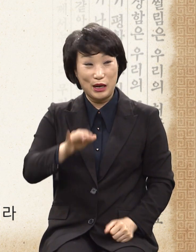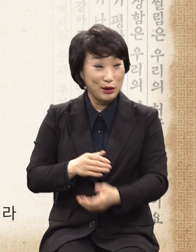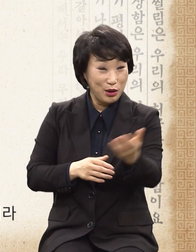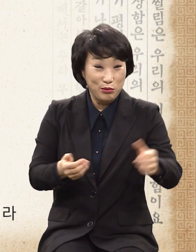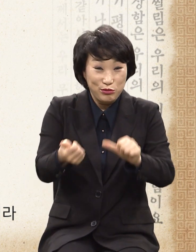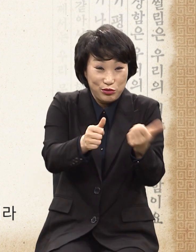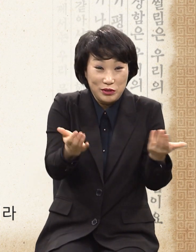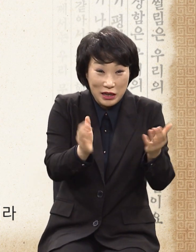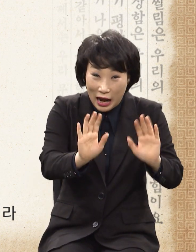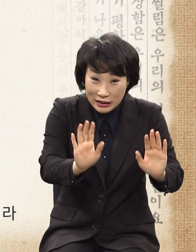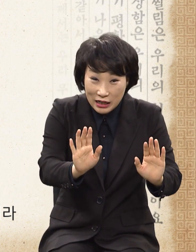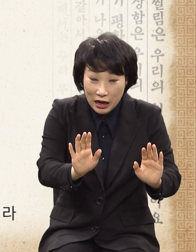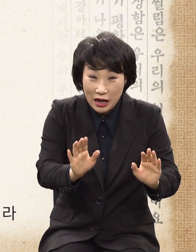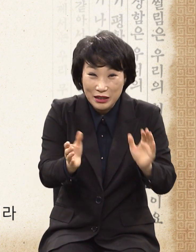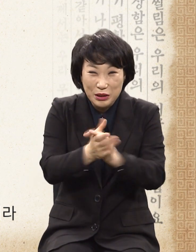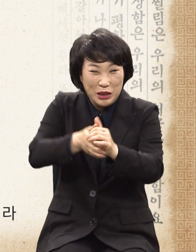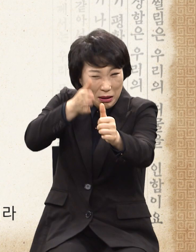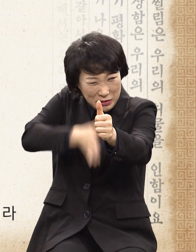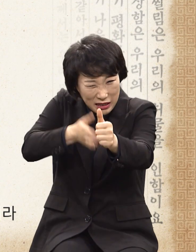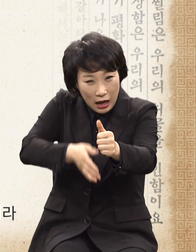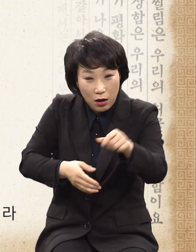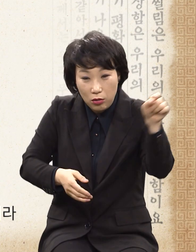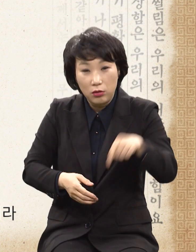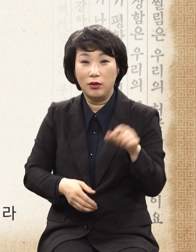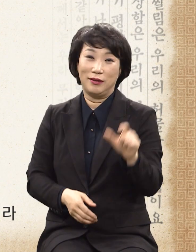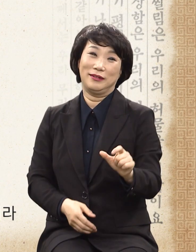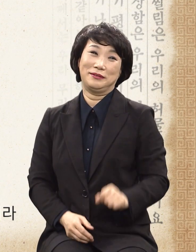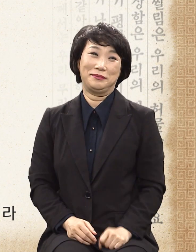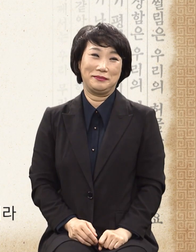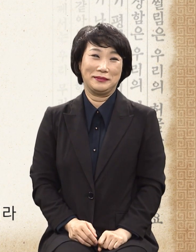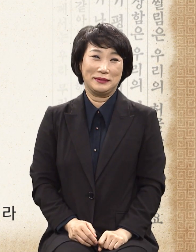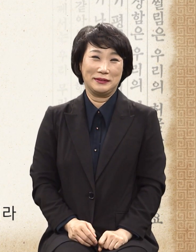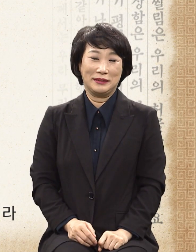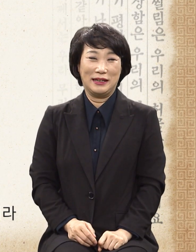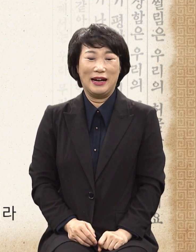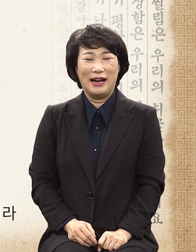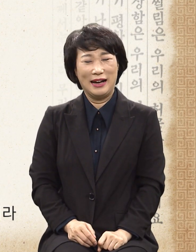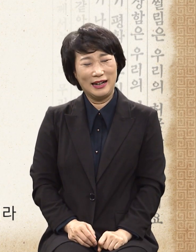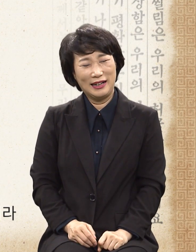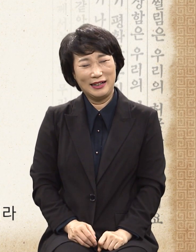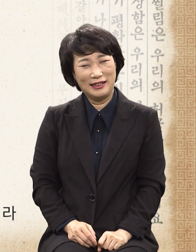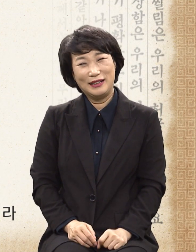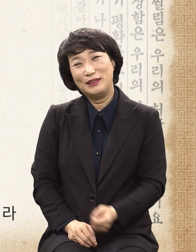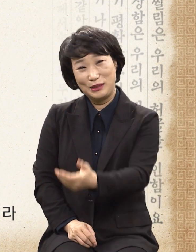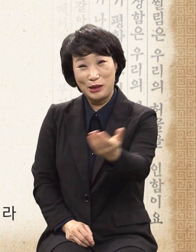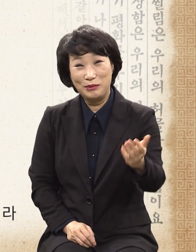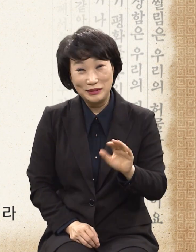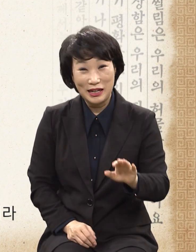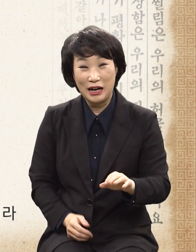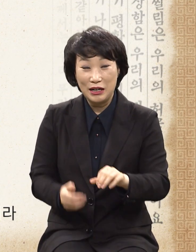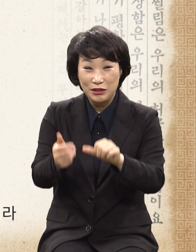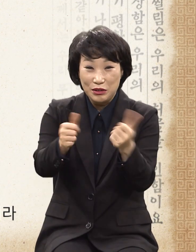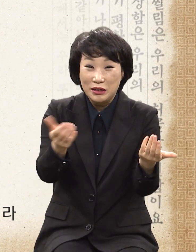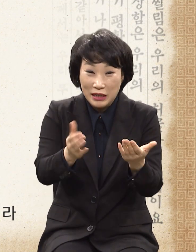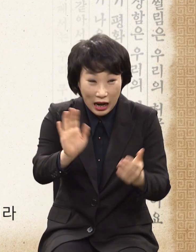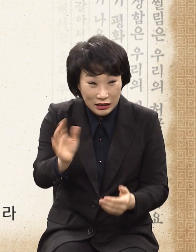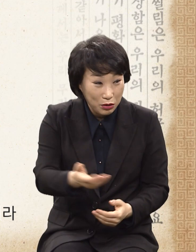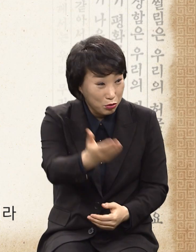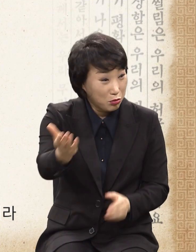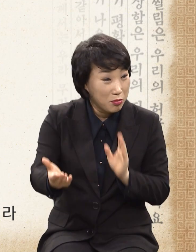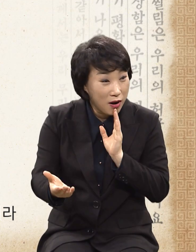죽는 일도 아닌데 기도하라기도 아니요. 예, 여러분, 죽는 일도